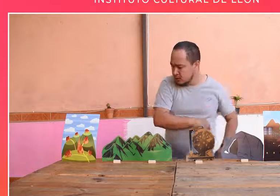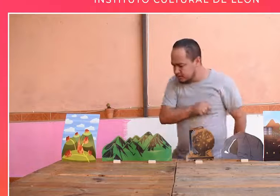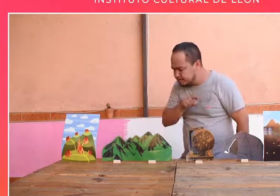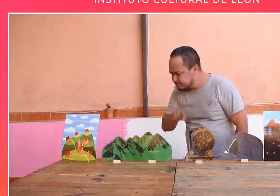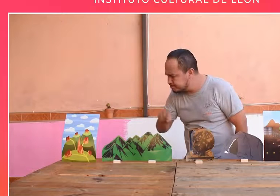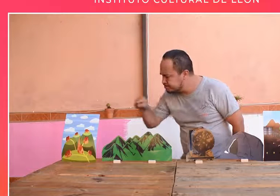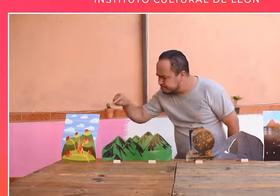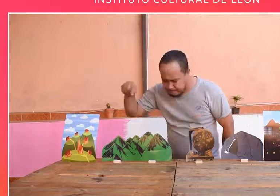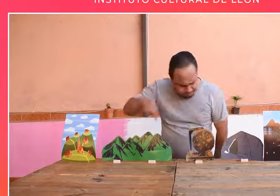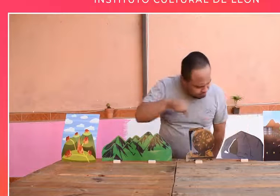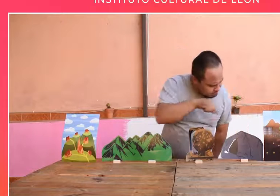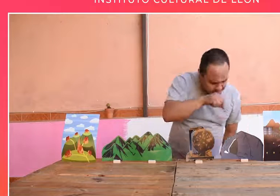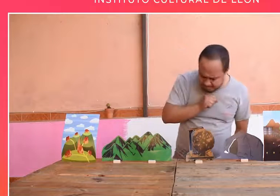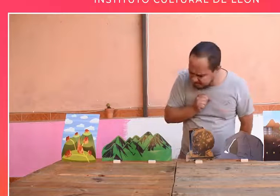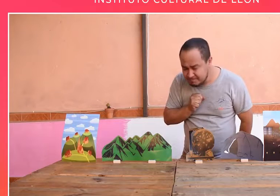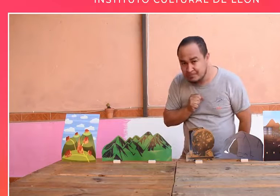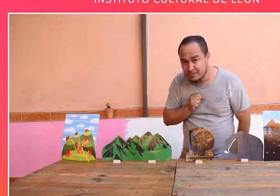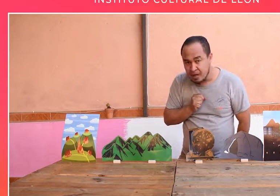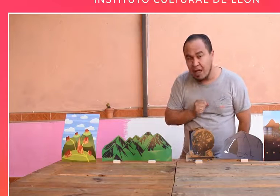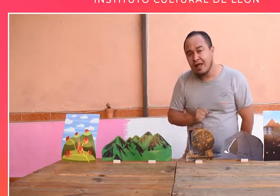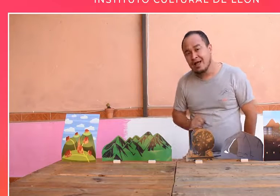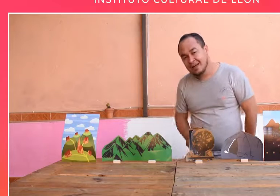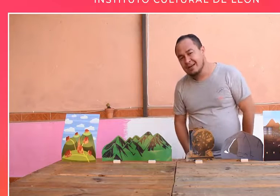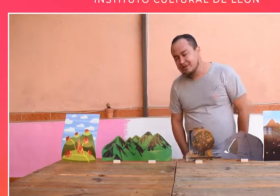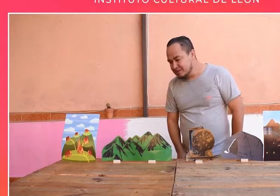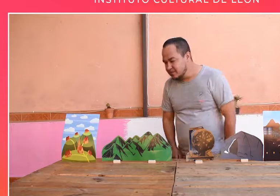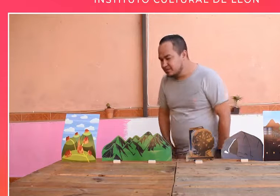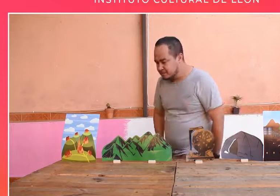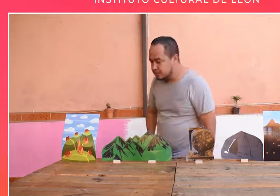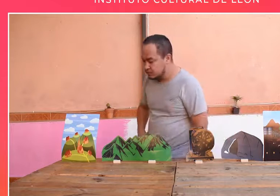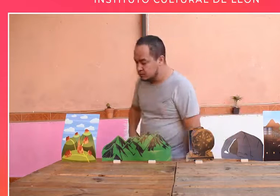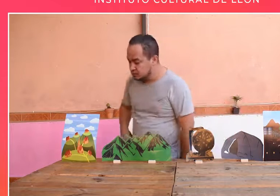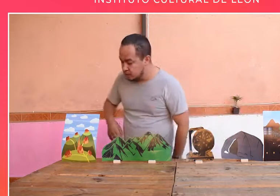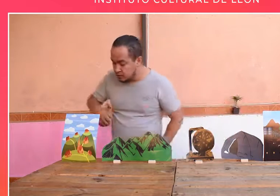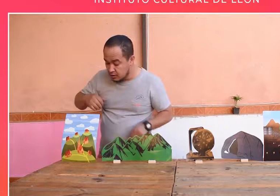Y de este lado tenemos el pueblo.